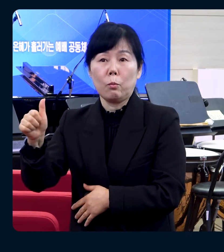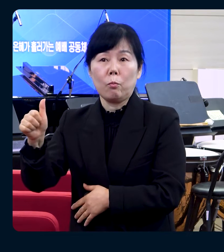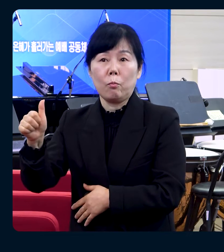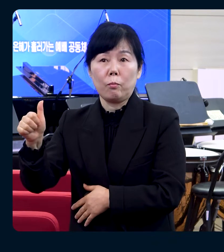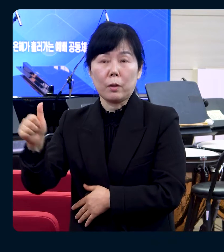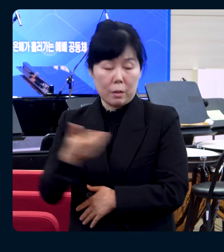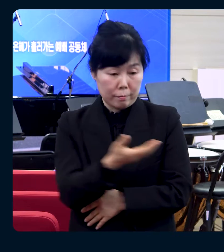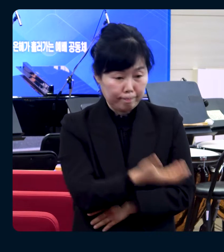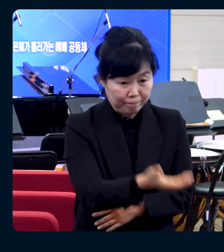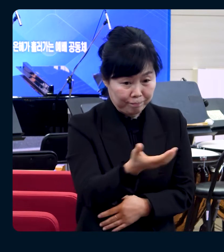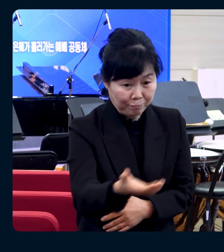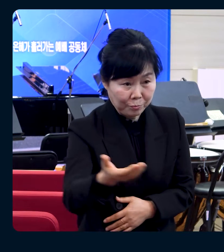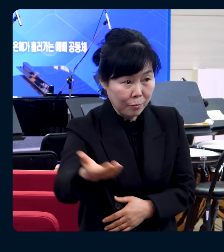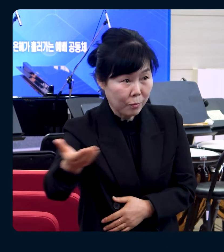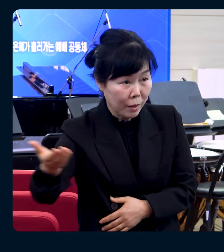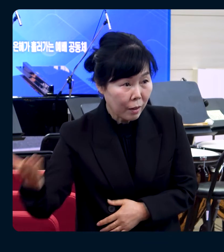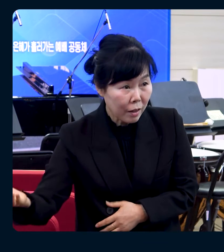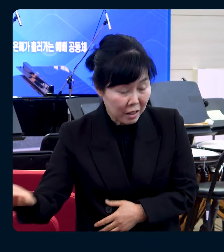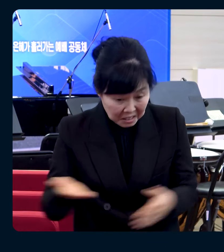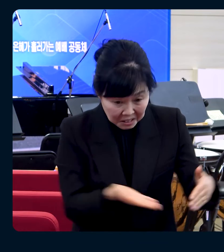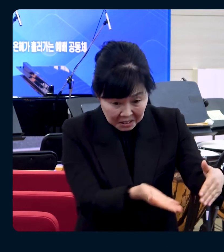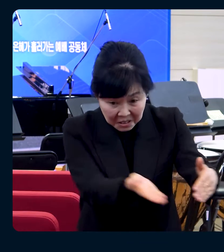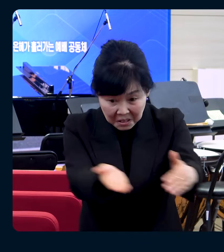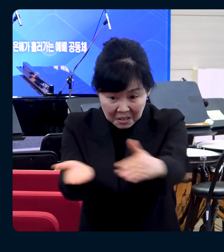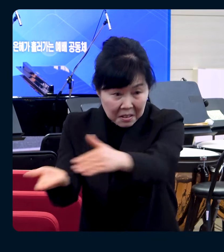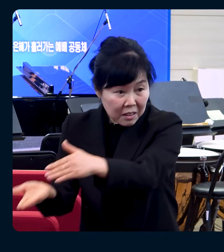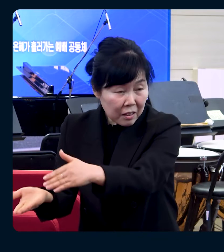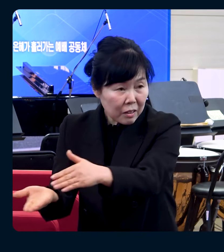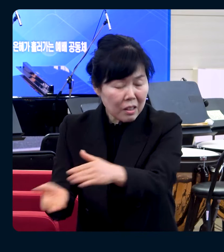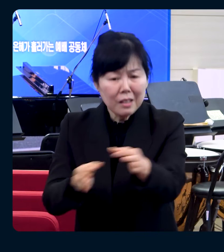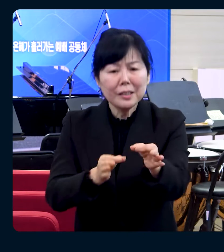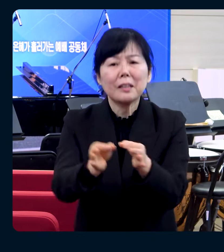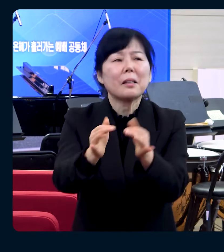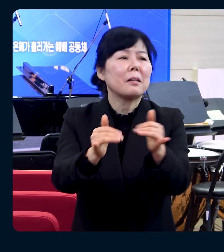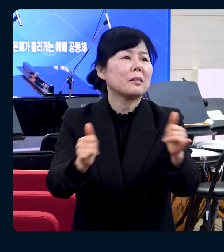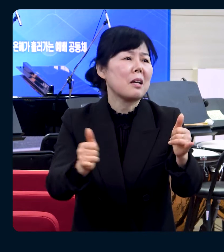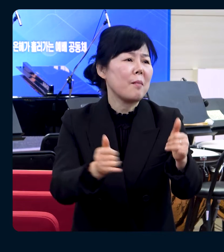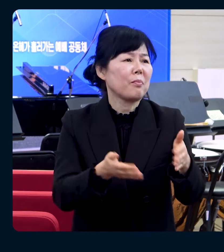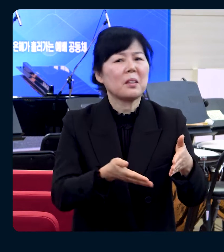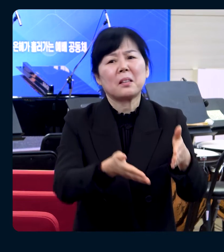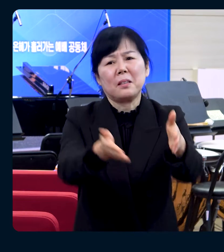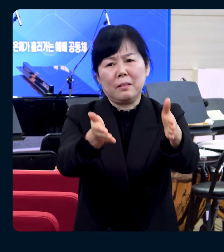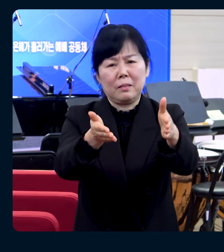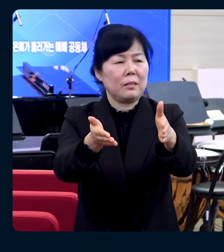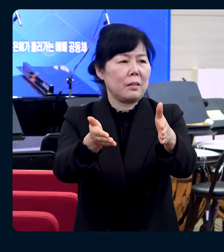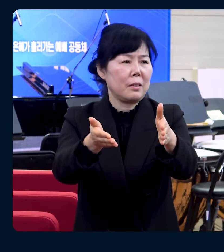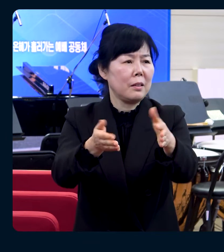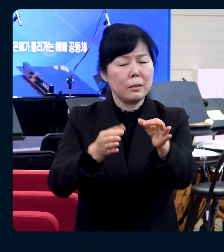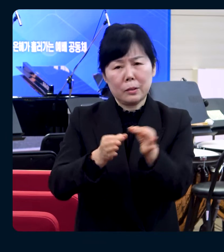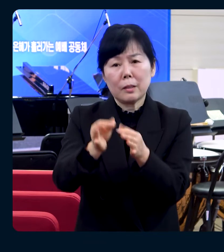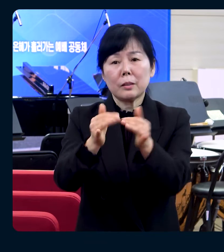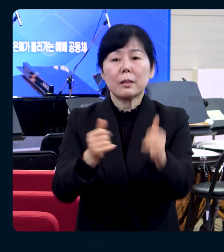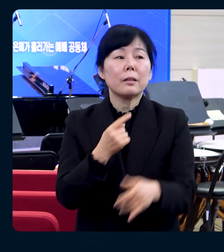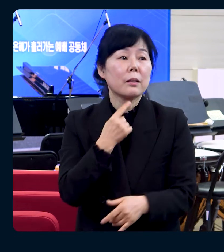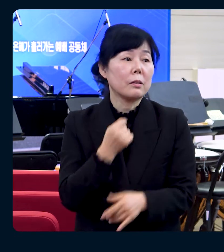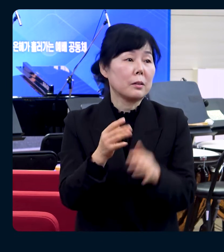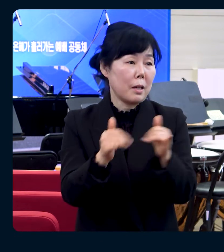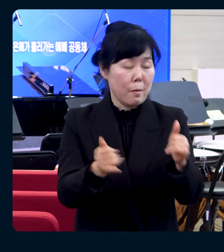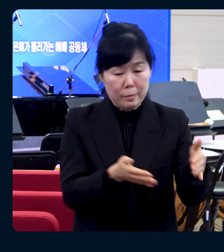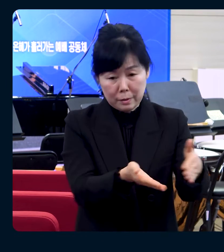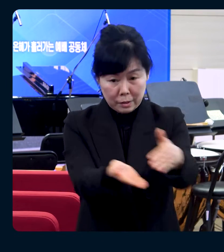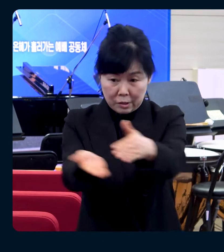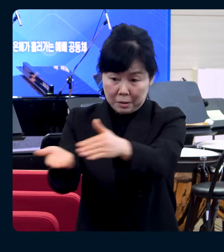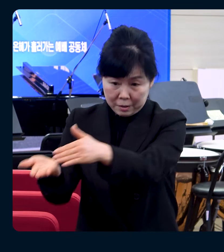전형적인 고대 근동의 장사꾼들의 길, 즉 대상의 길이라는 거예요. 캐러반,